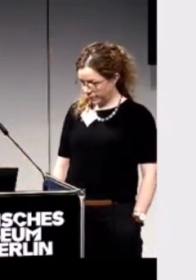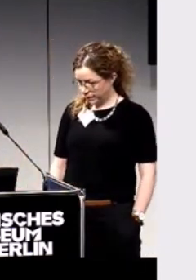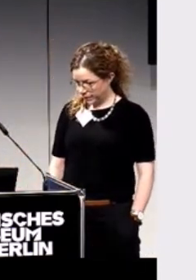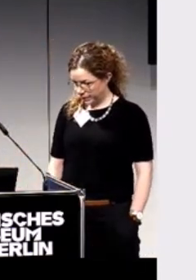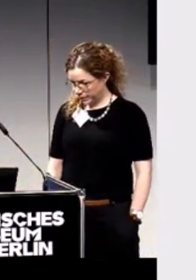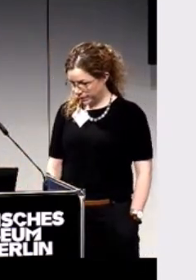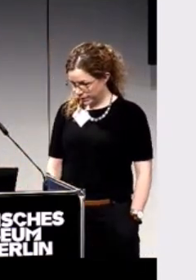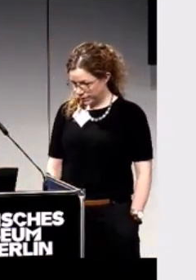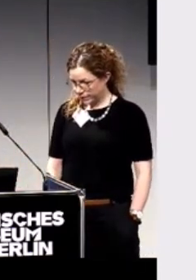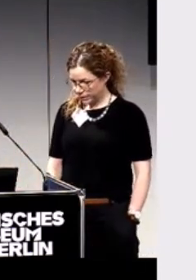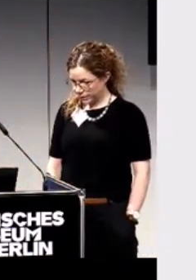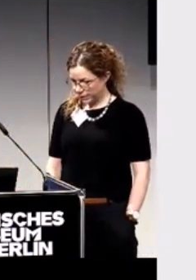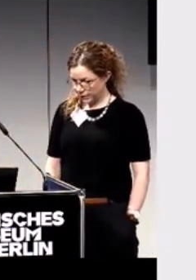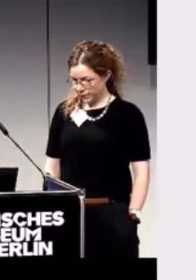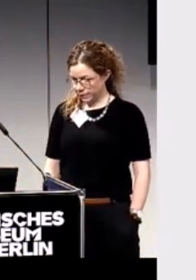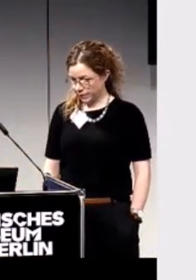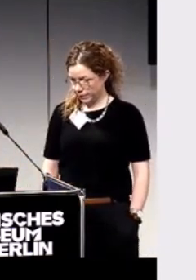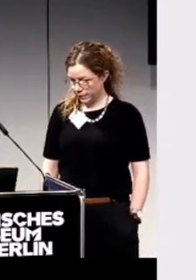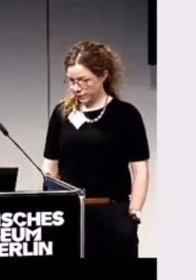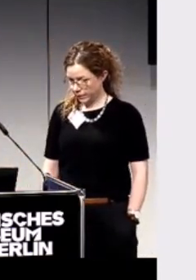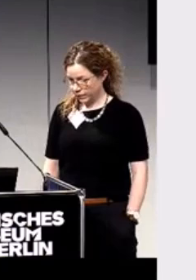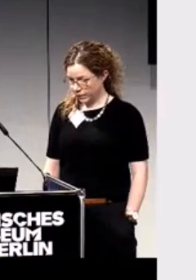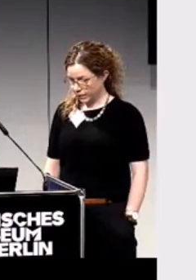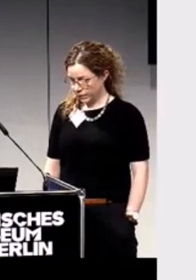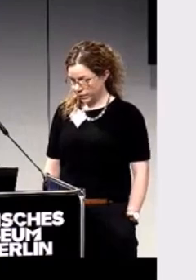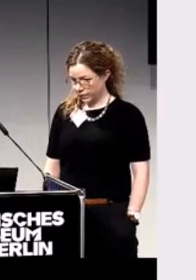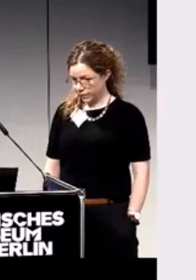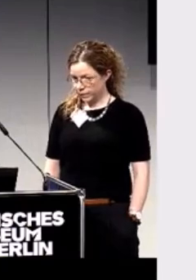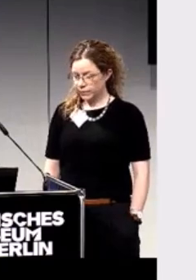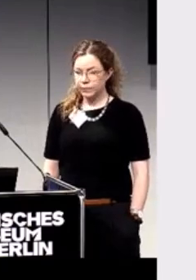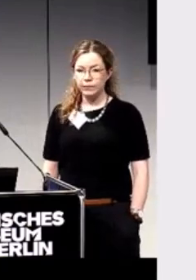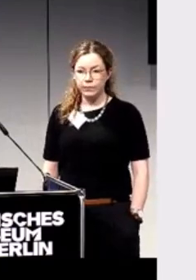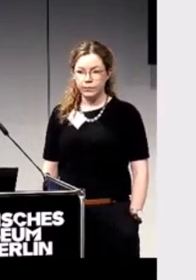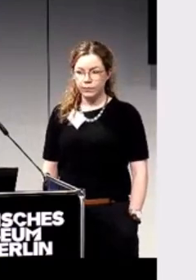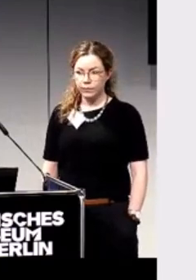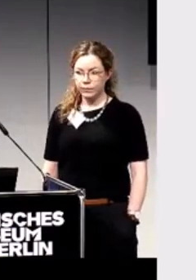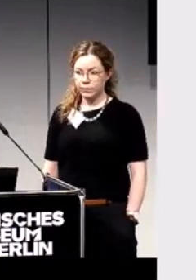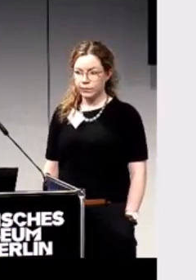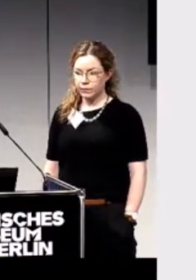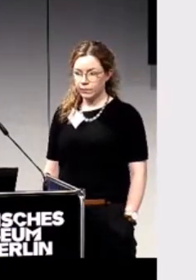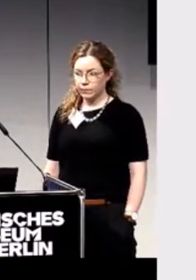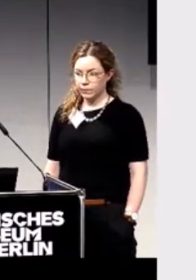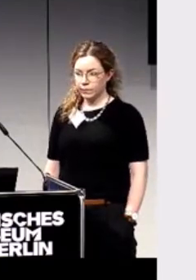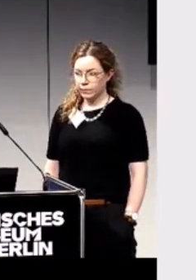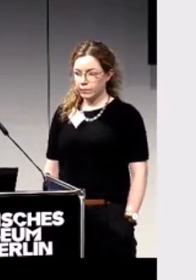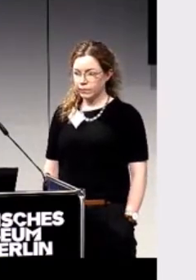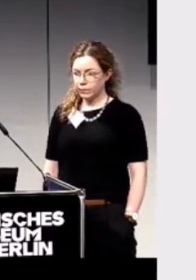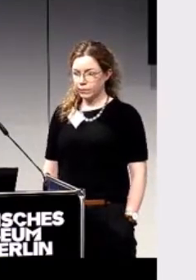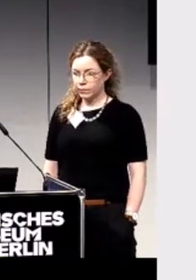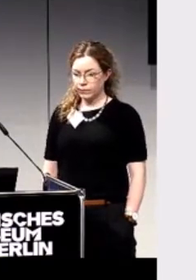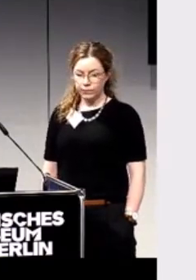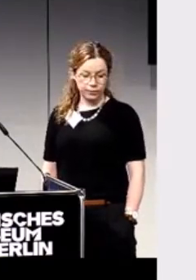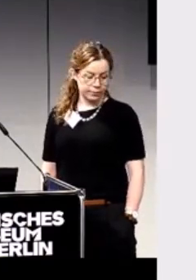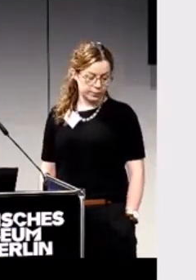denken kann, es gibt eine gewisse Dunkelziffer in diesem Bereich. DGS, so haben wir das